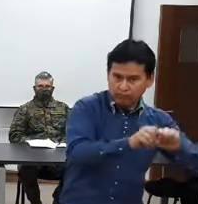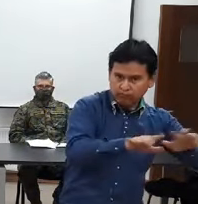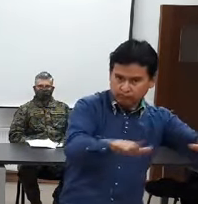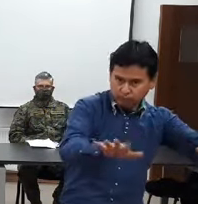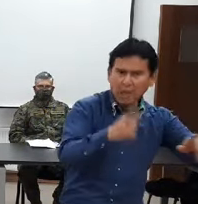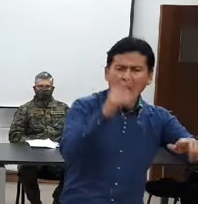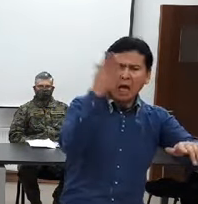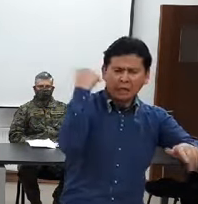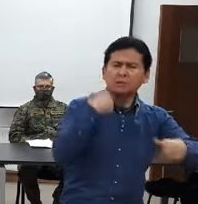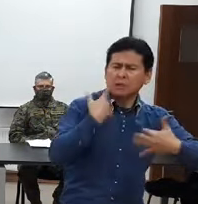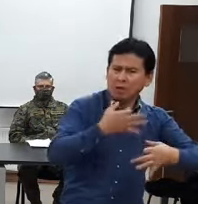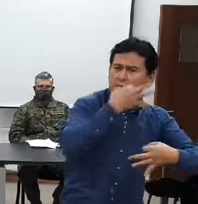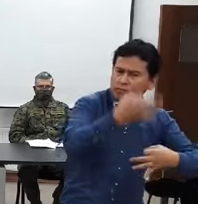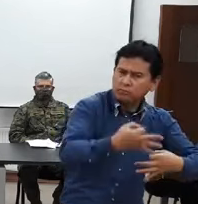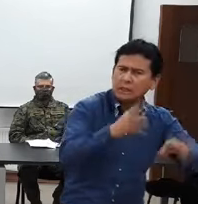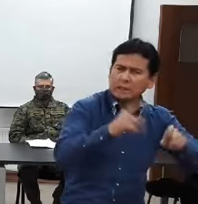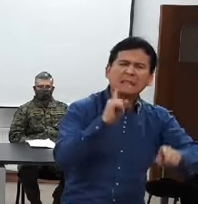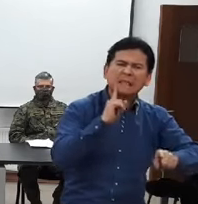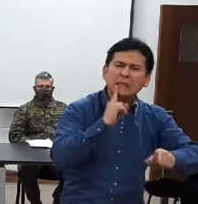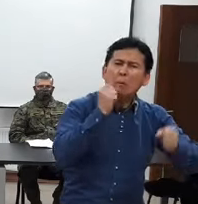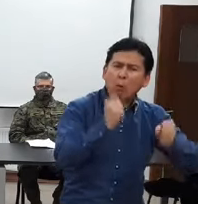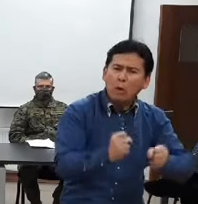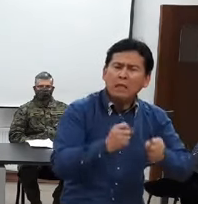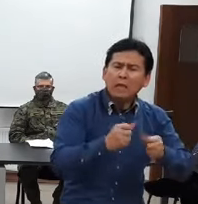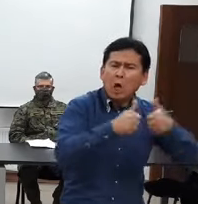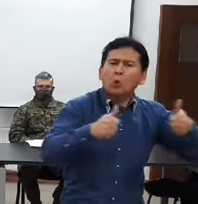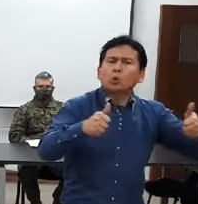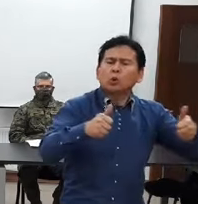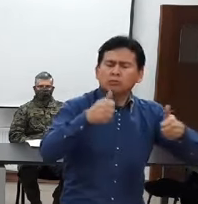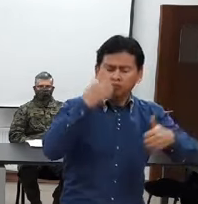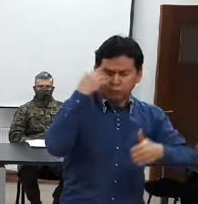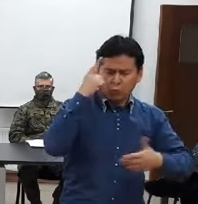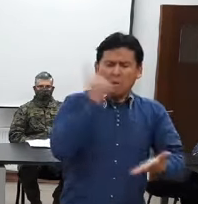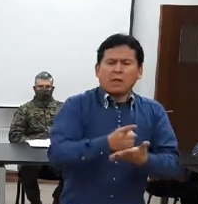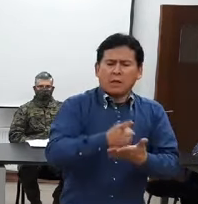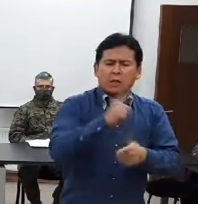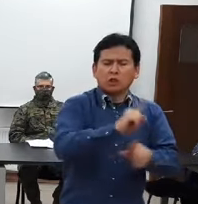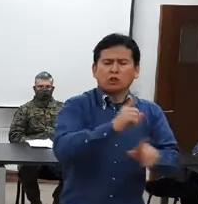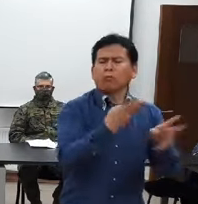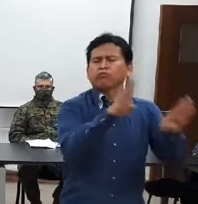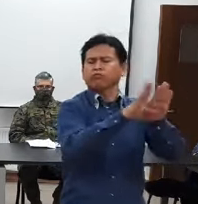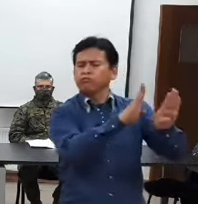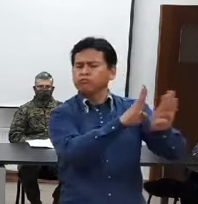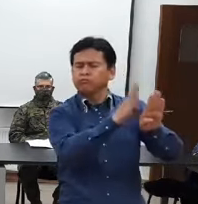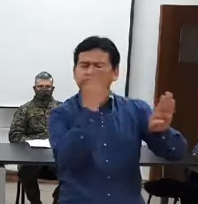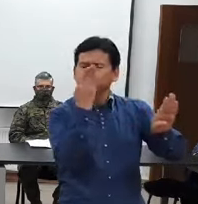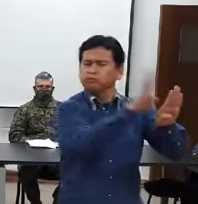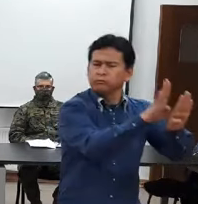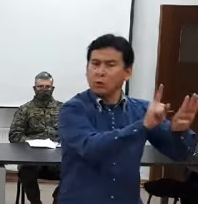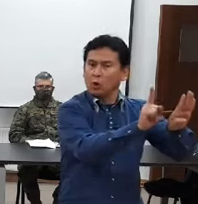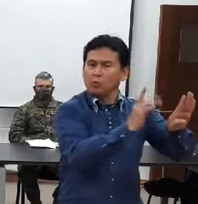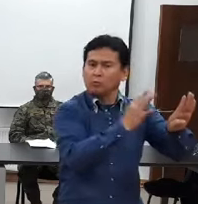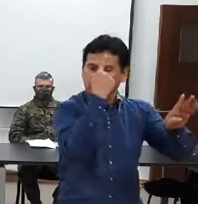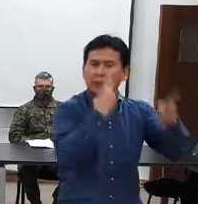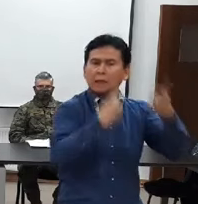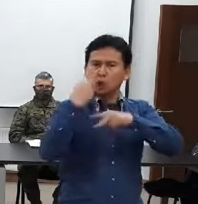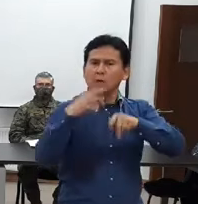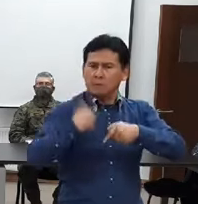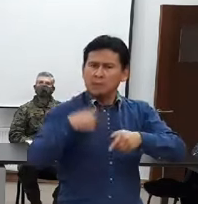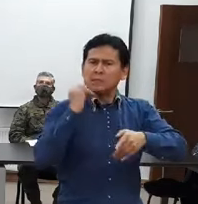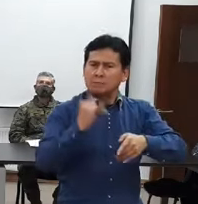tocamos el otro día. Yo decía, ¿quién podría tener la autoridad moral para decir aquí no se recibe a nadie? Siendo que nosotros, históricamente,